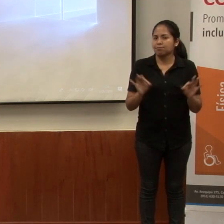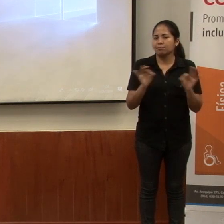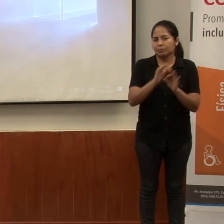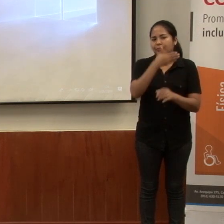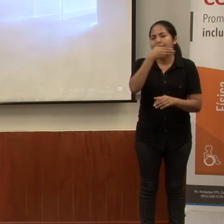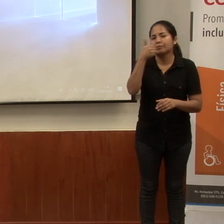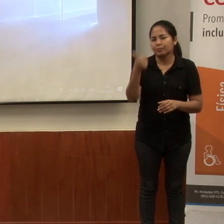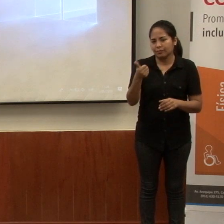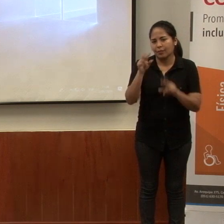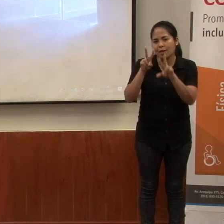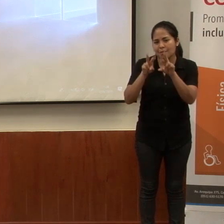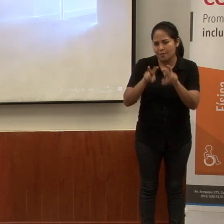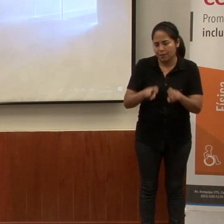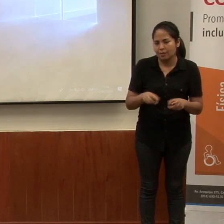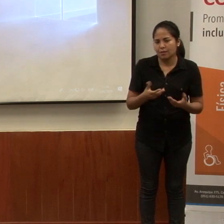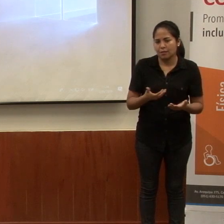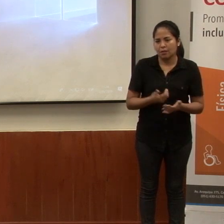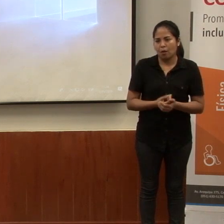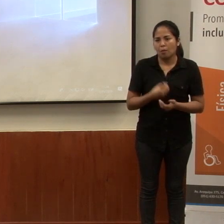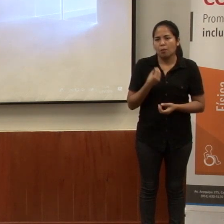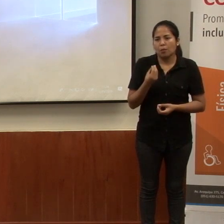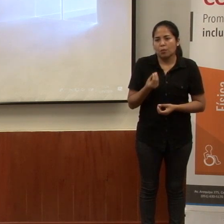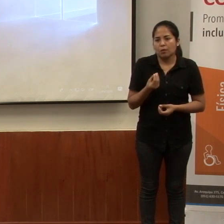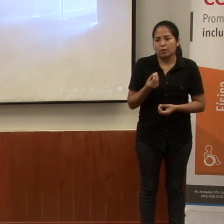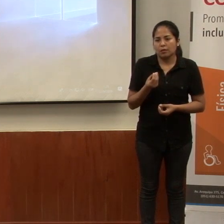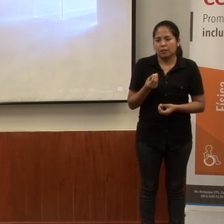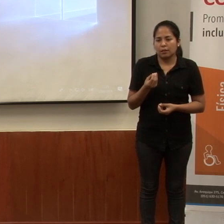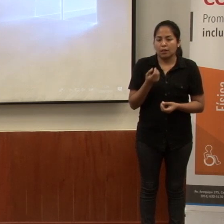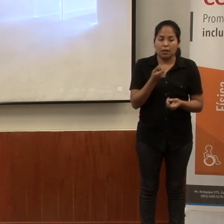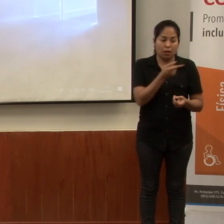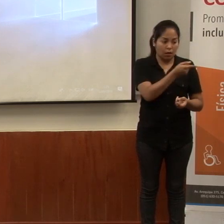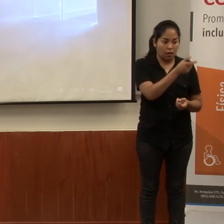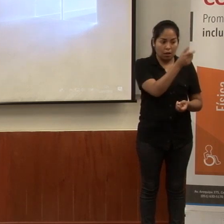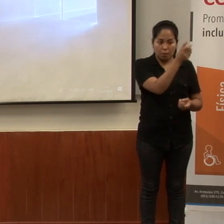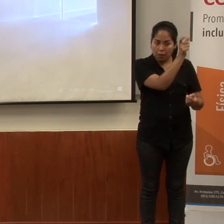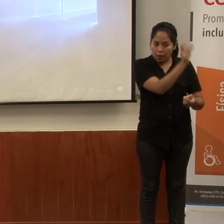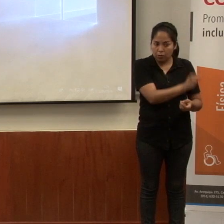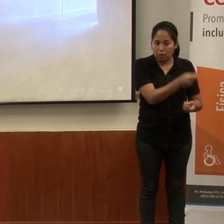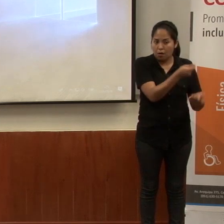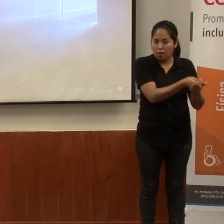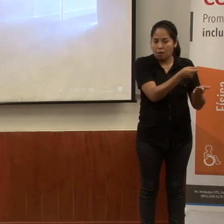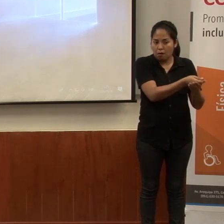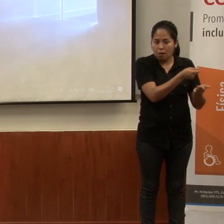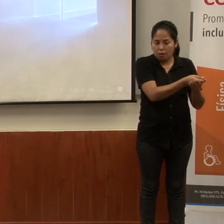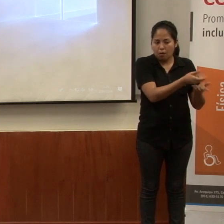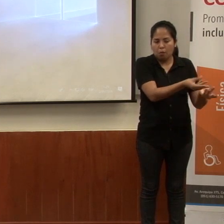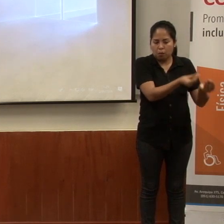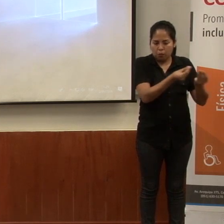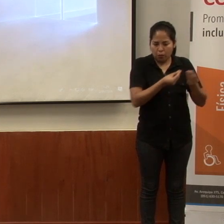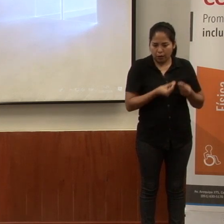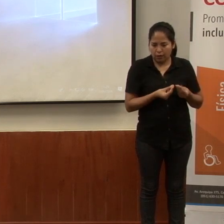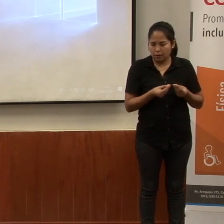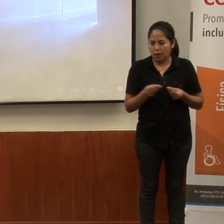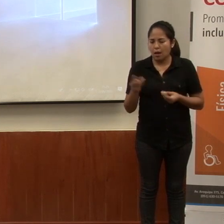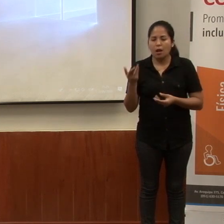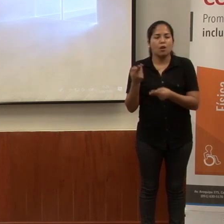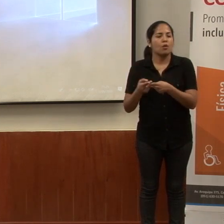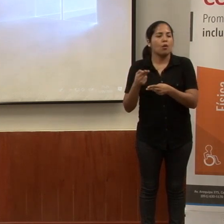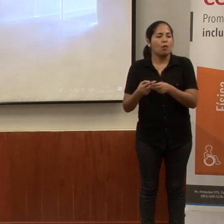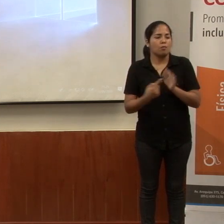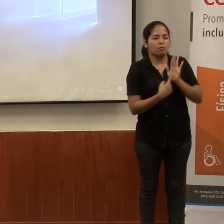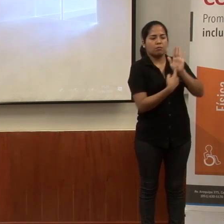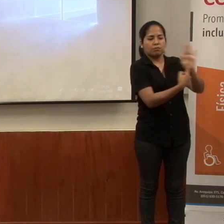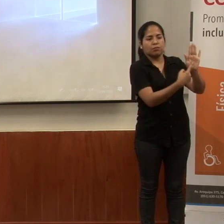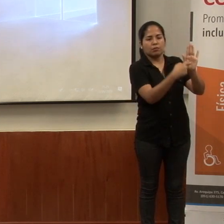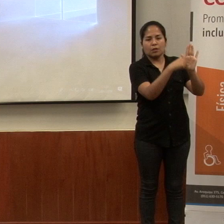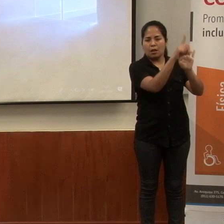cambia. Porque ahora sí, el financiador no podrá negarse cuando le pongamos al frente